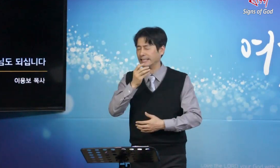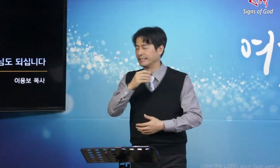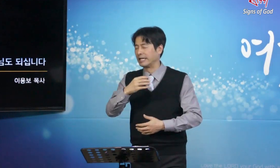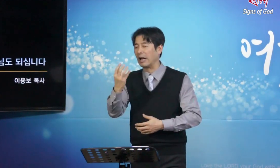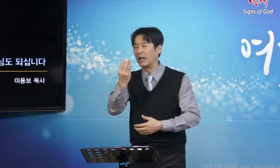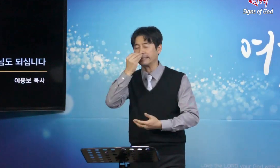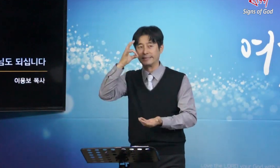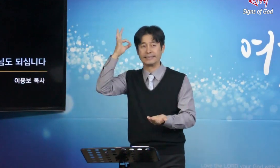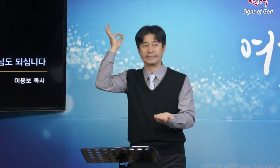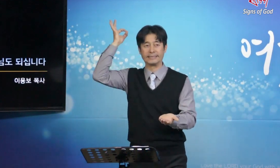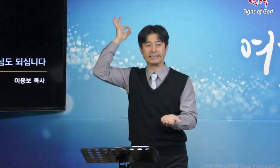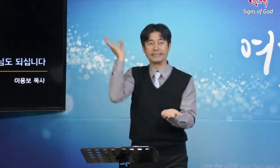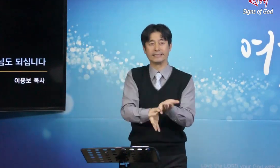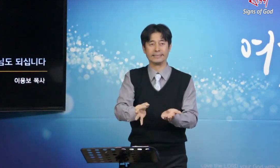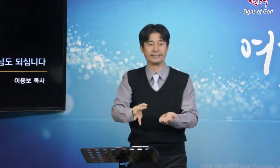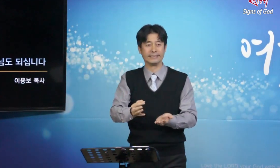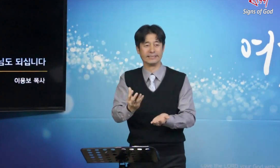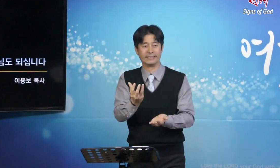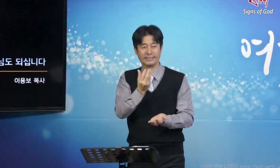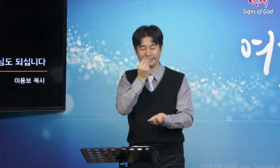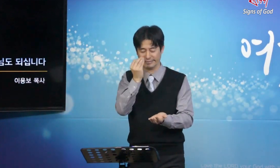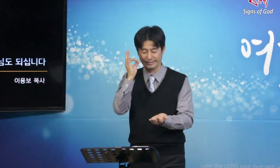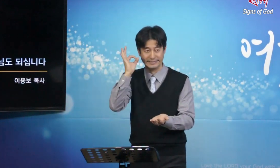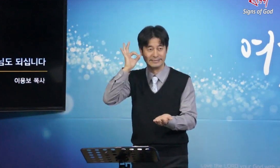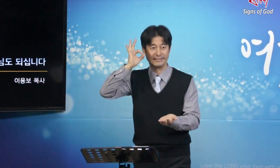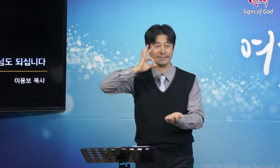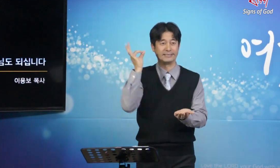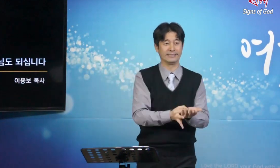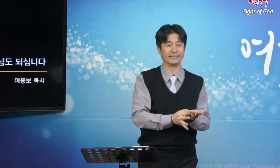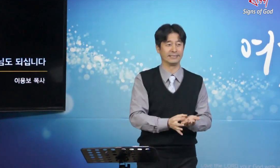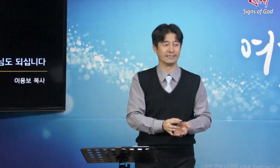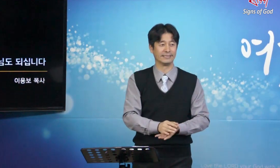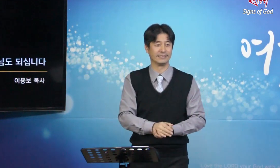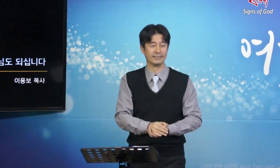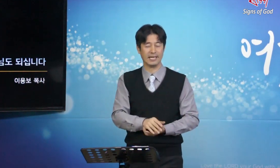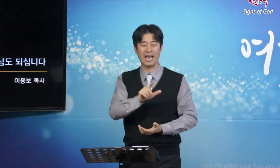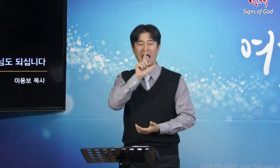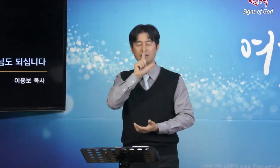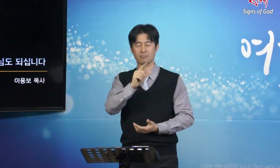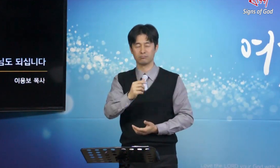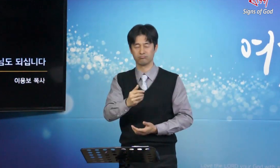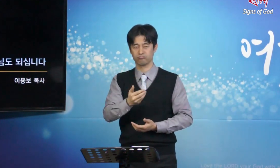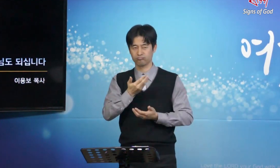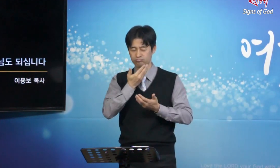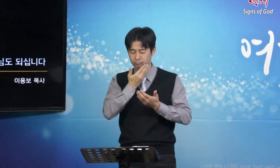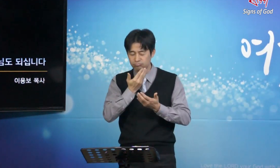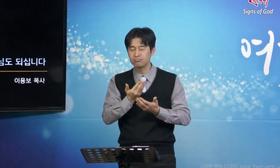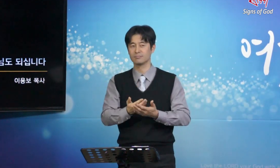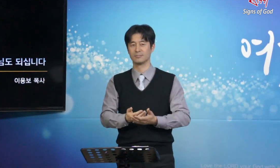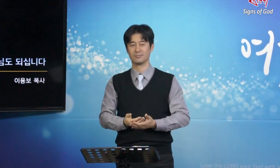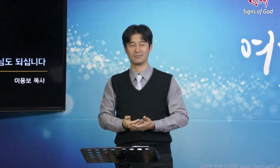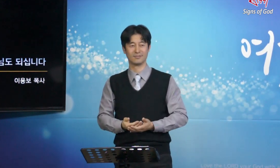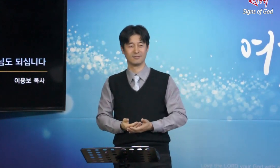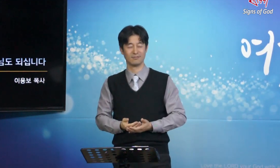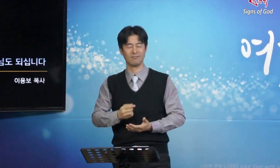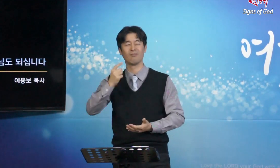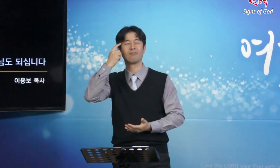안 돼, 거룩한 물 파괴하는 언어라고 생각을 했고, 그들에게